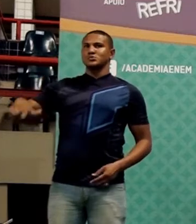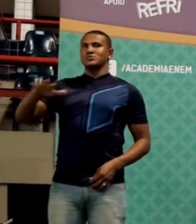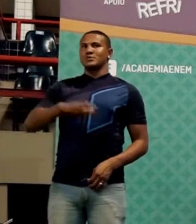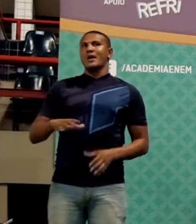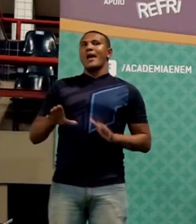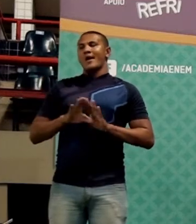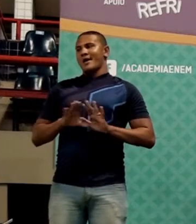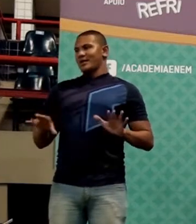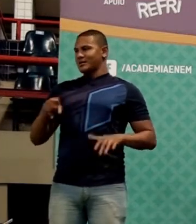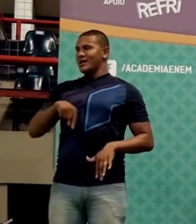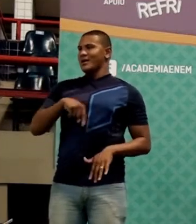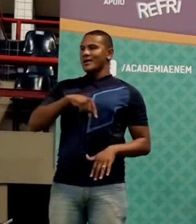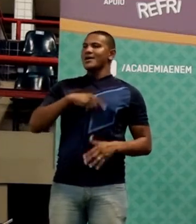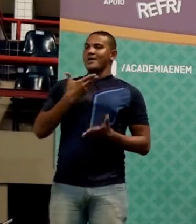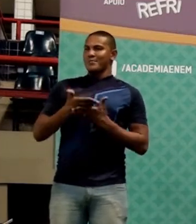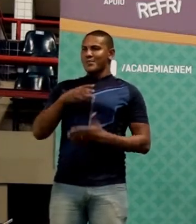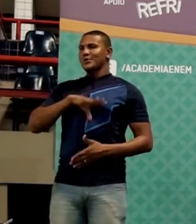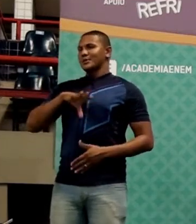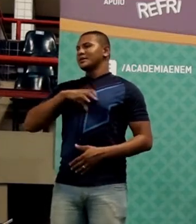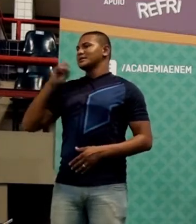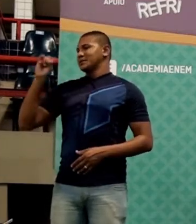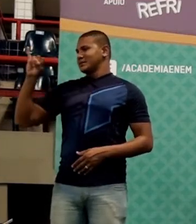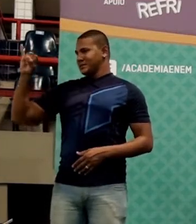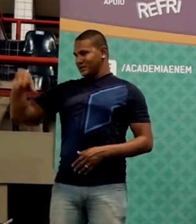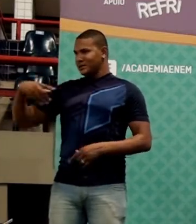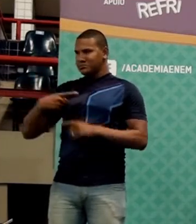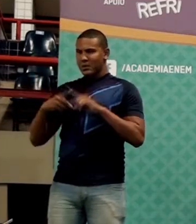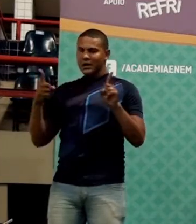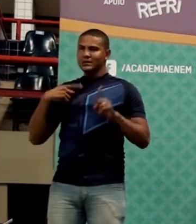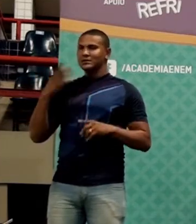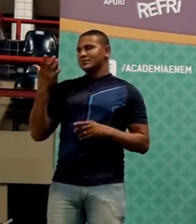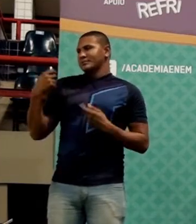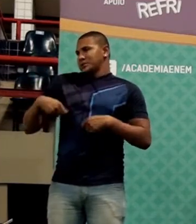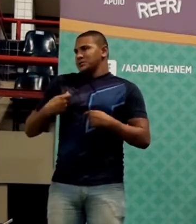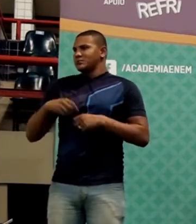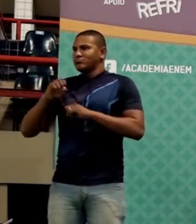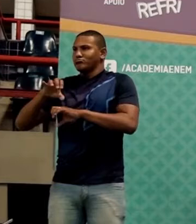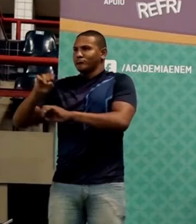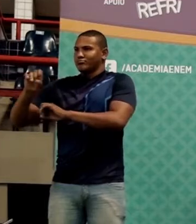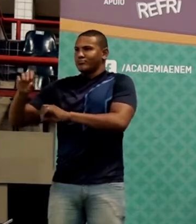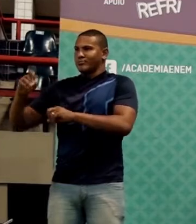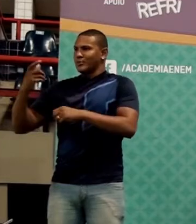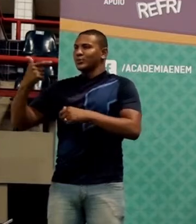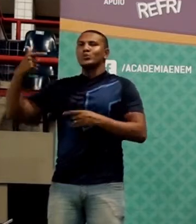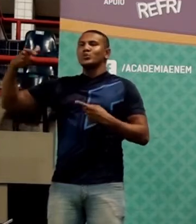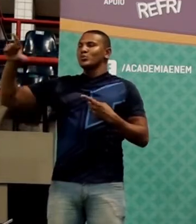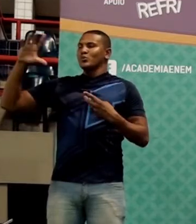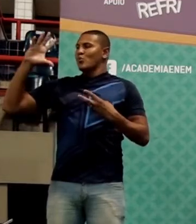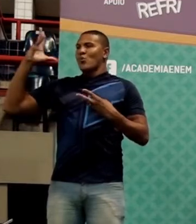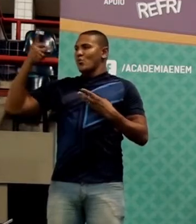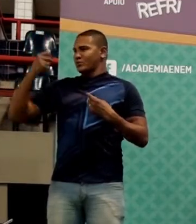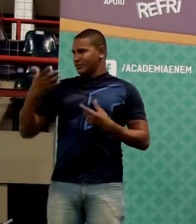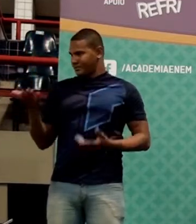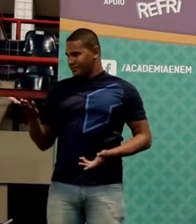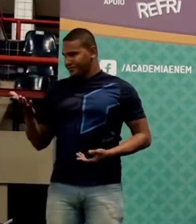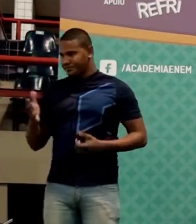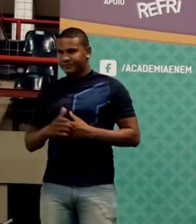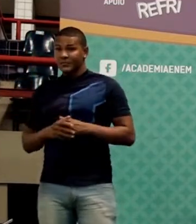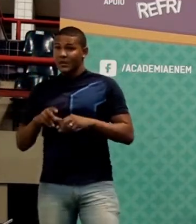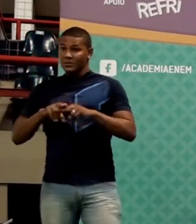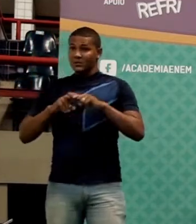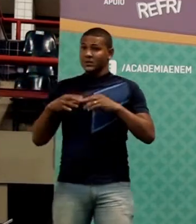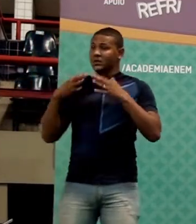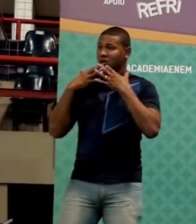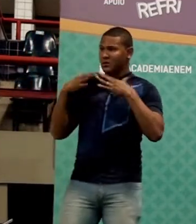na vida. Aprender muita coisa. Então, as panturrilhas, elas funcionam como um coração para o sangue subir. E a natureza é